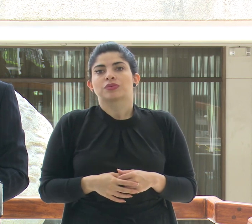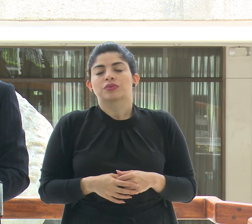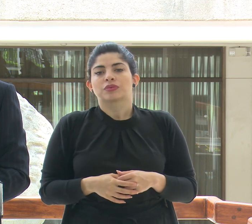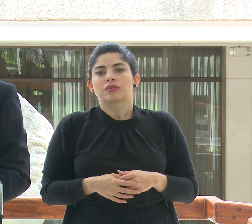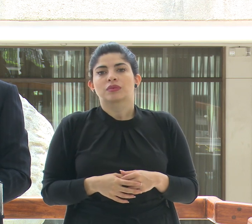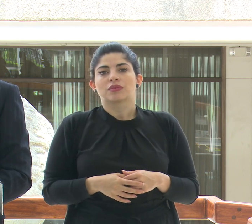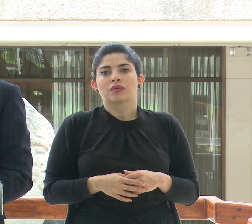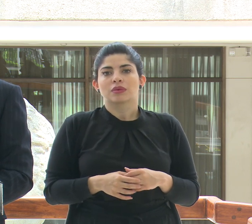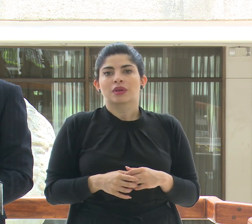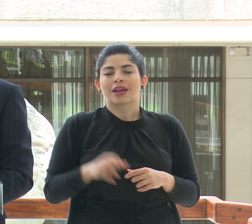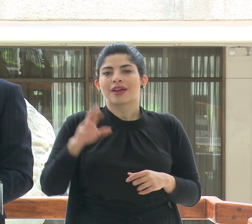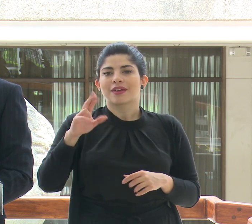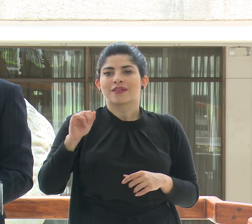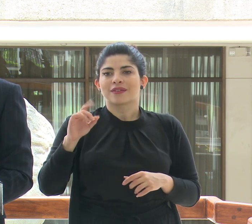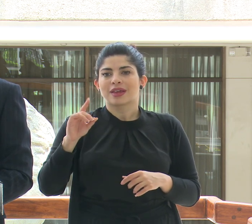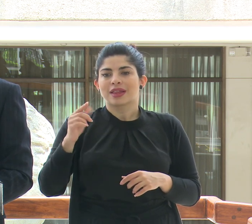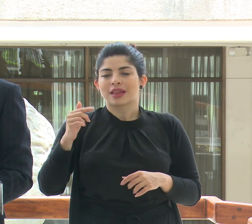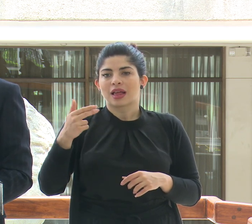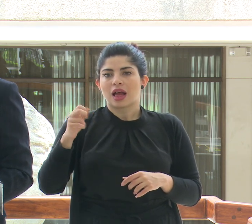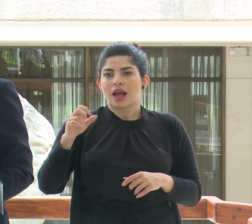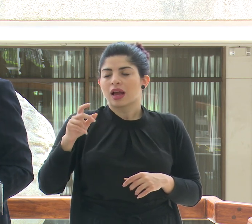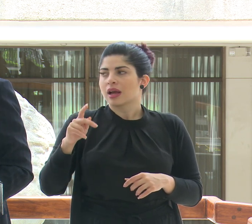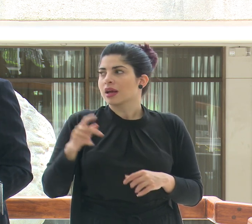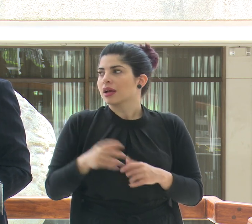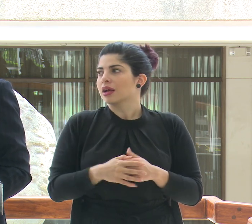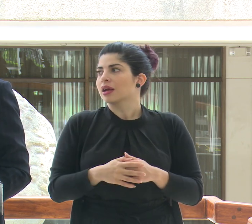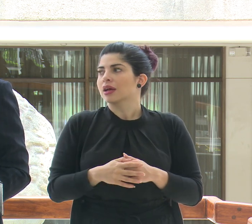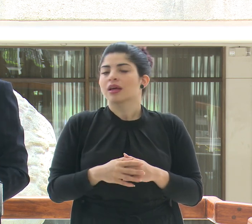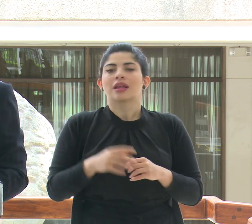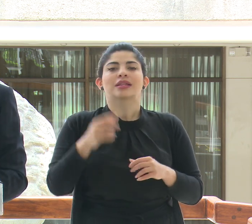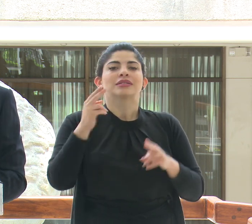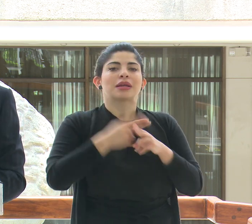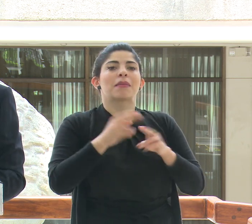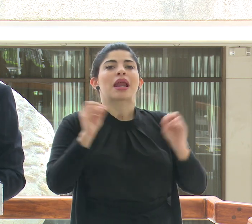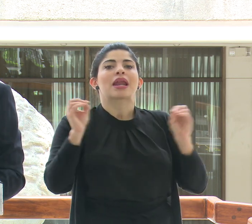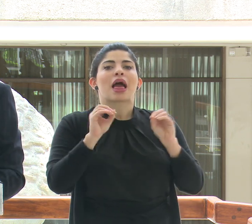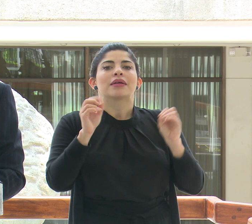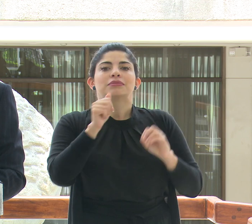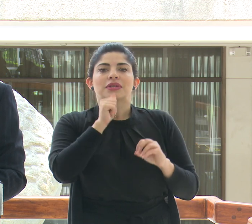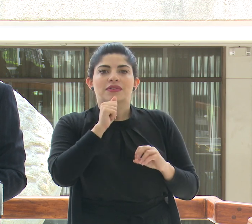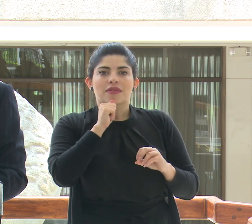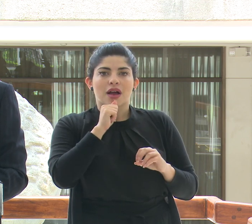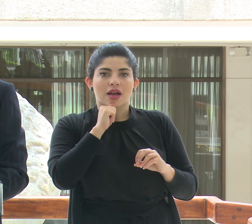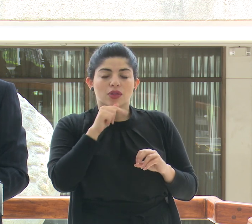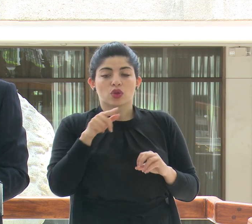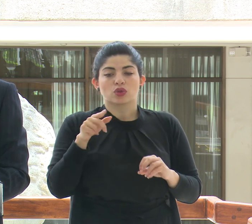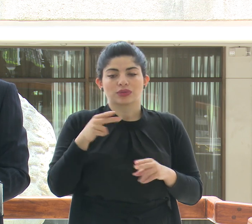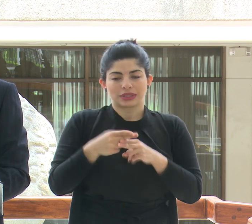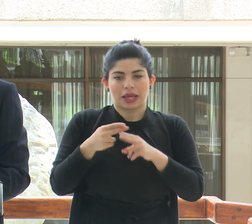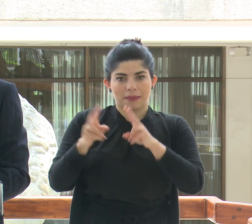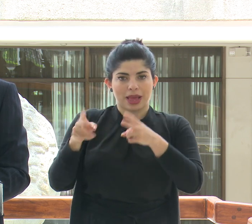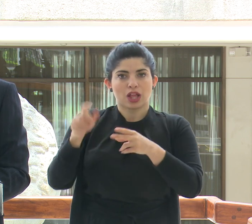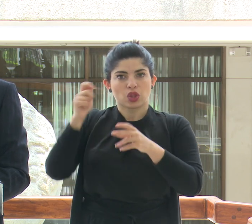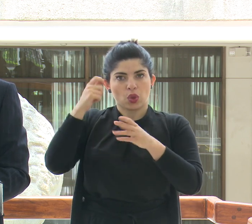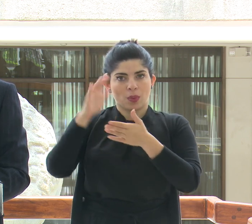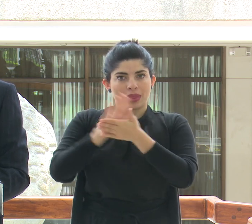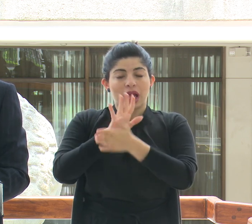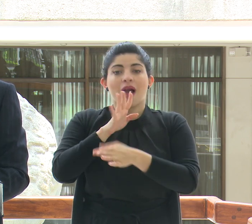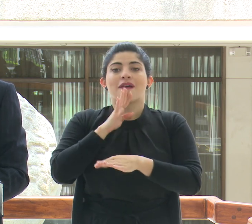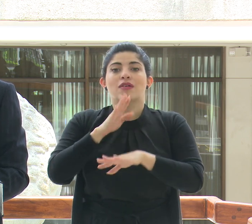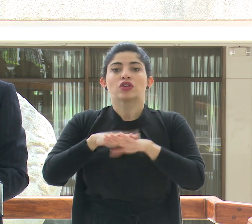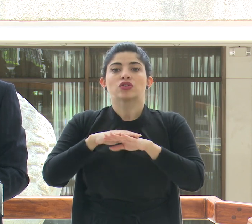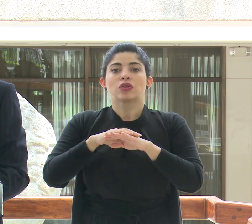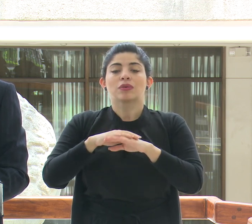el The Great Hack. Nada está oculto. ¿Perdón? Nada es privado, presidente. Nada es privado, también, que habla de